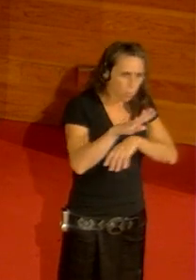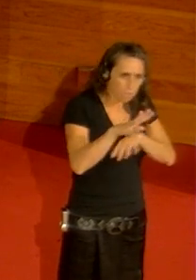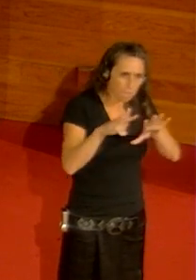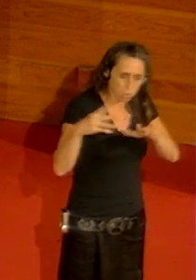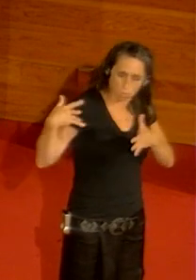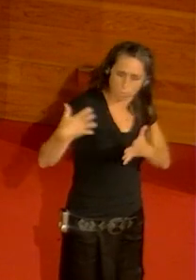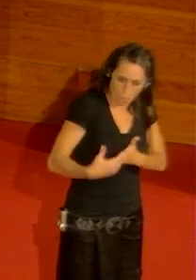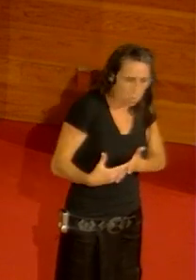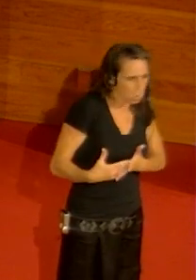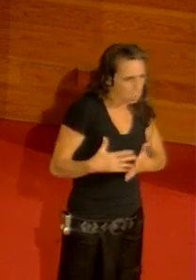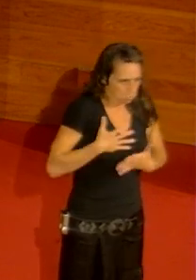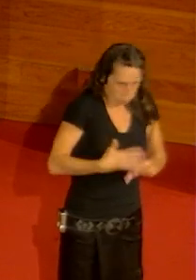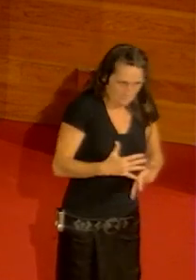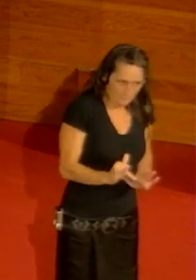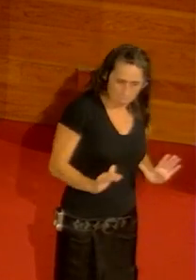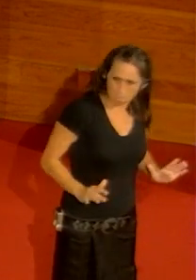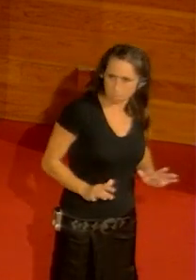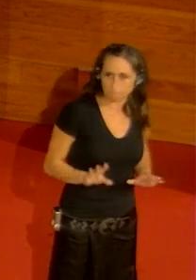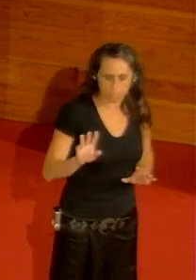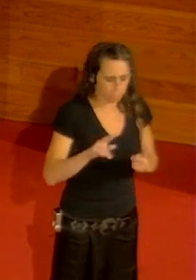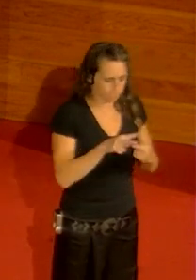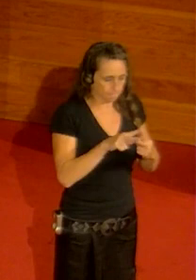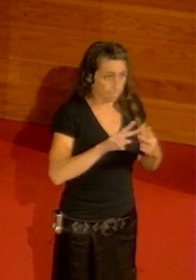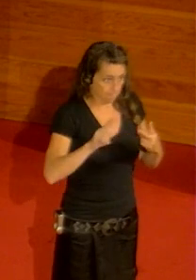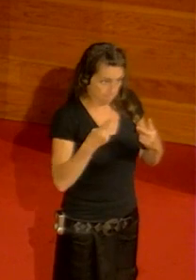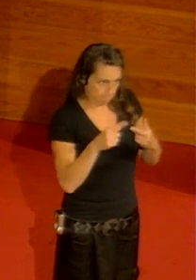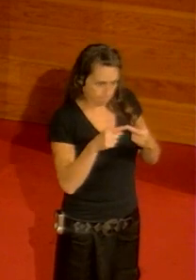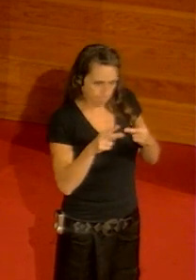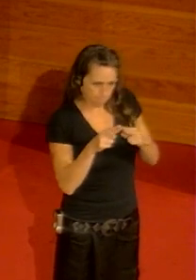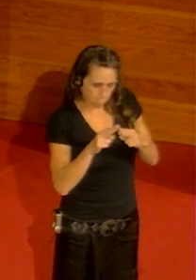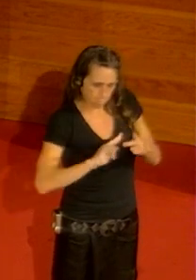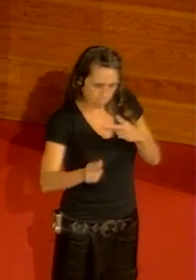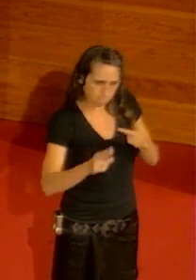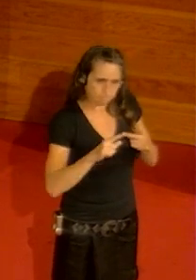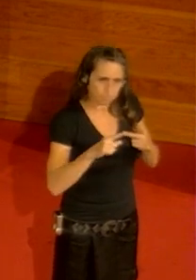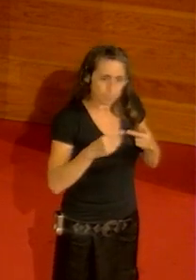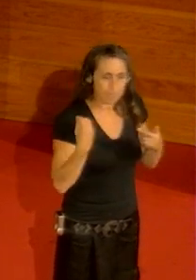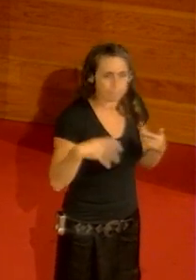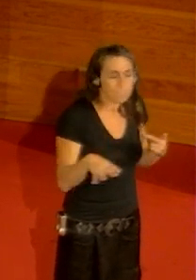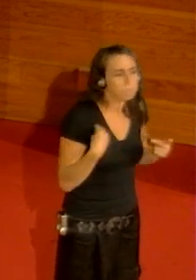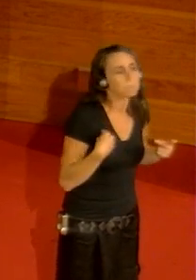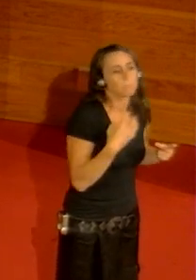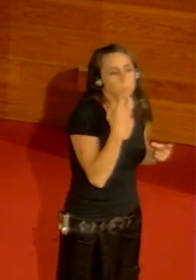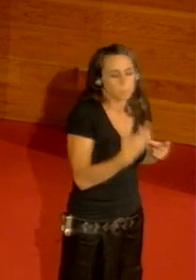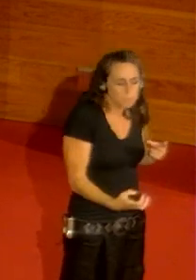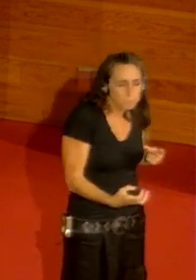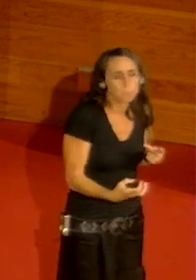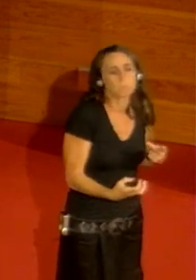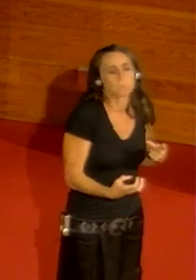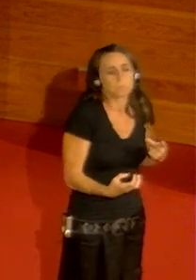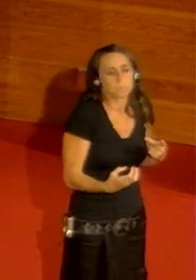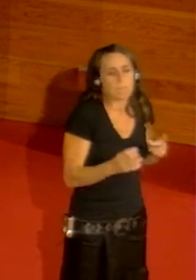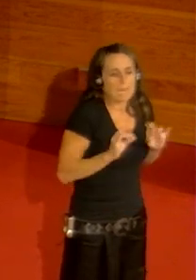hay de todo empiezo por la segunda pregunta Dentro de este perfil de israelí liberal y laico que se está manifestando